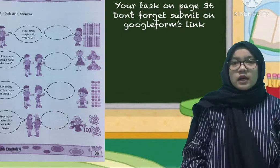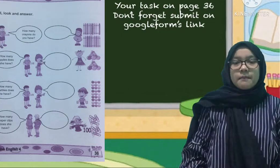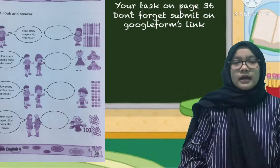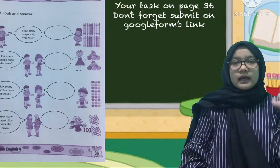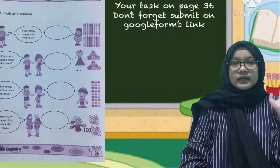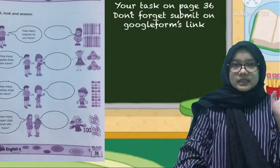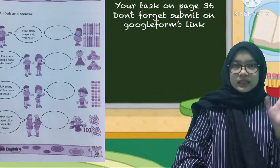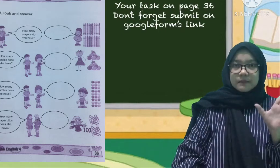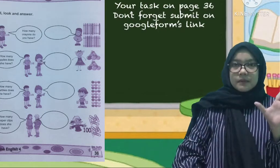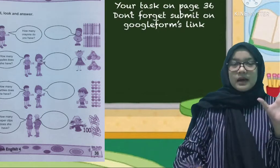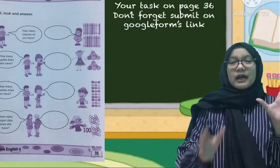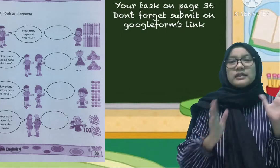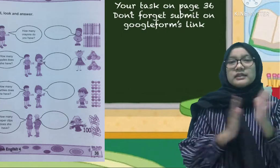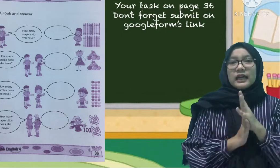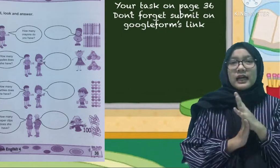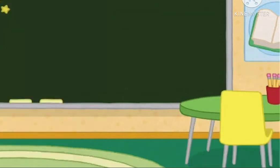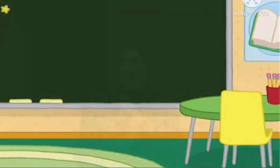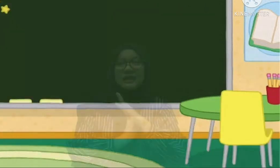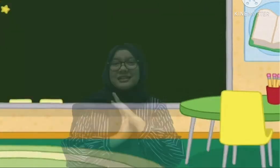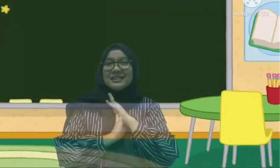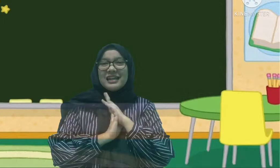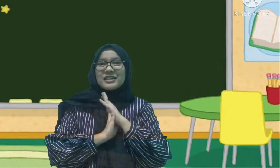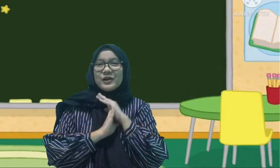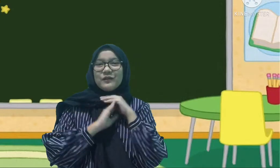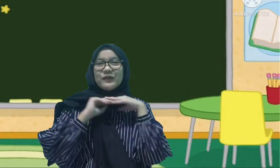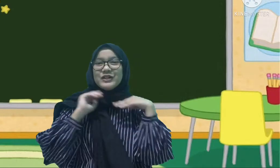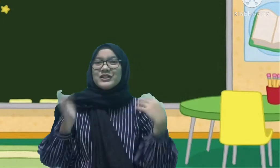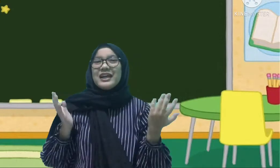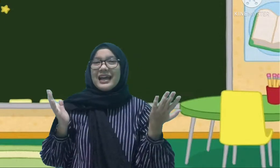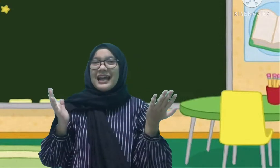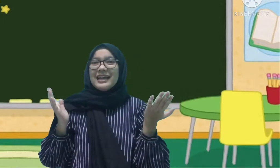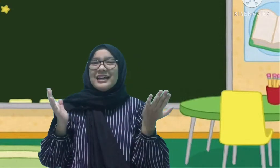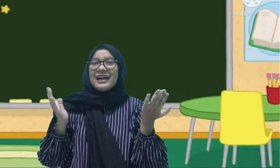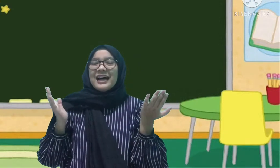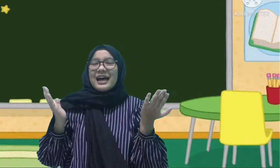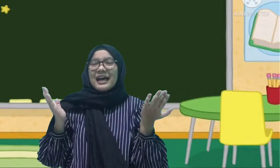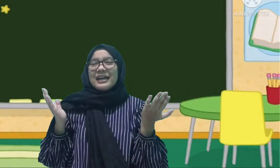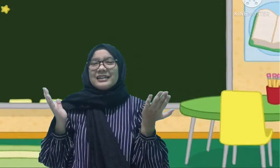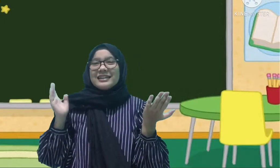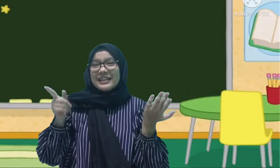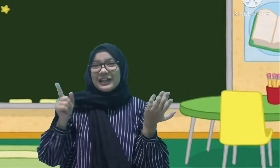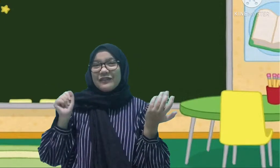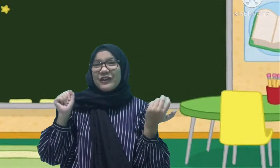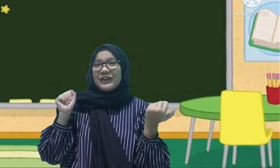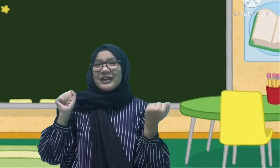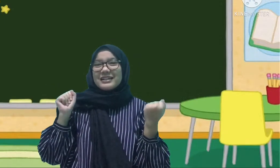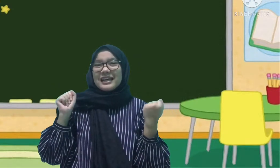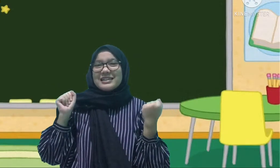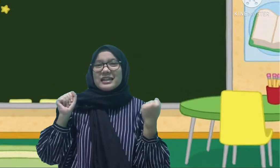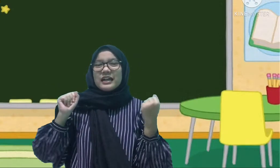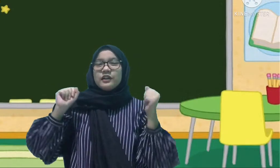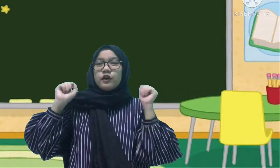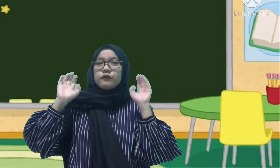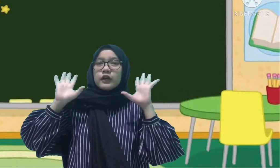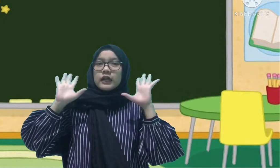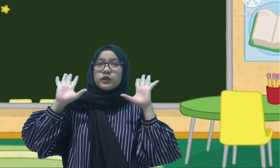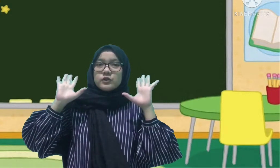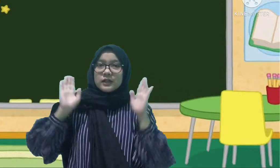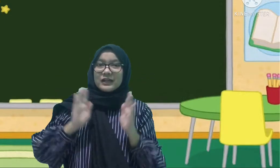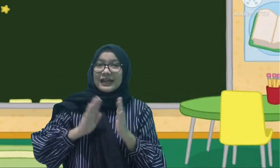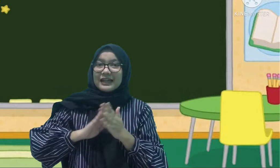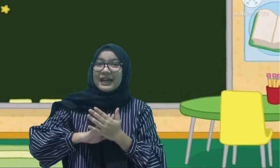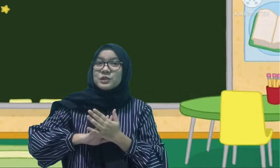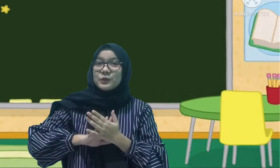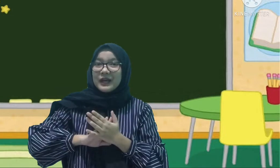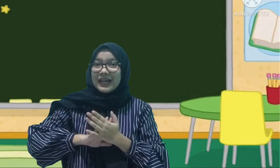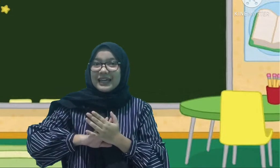kita sudah beres nih membahasnya, I think that's all for today. And thank you for your attention. Don't forget to